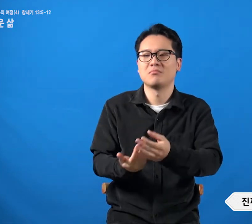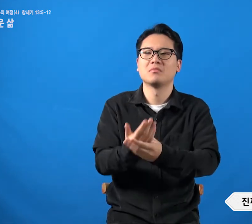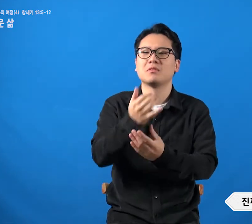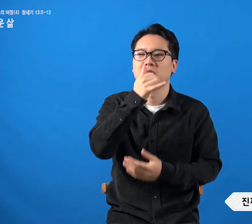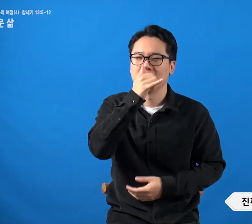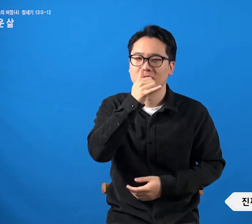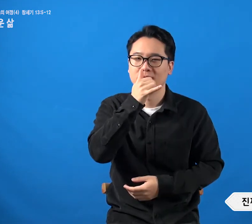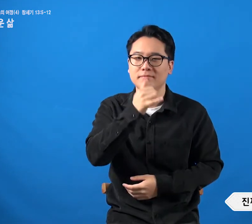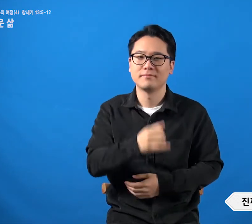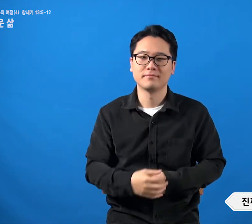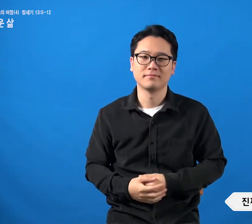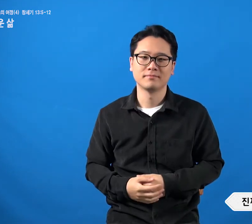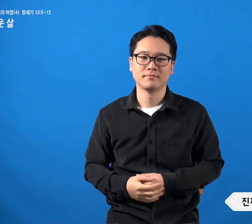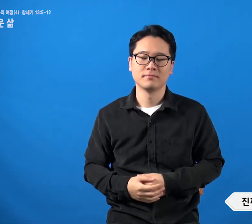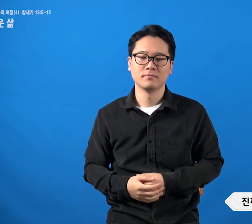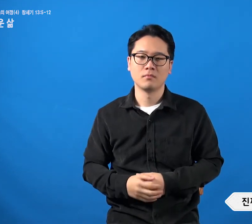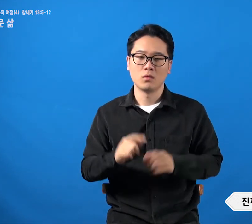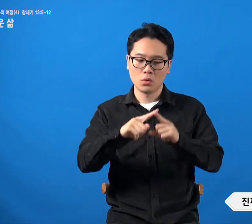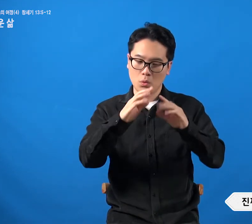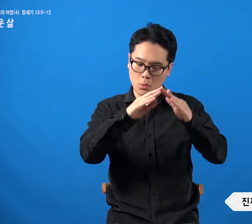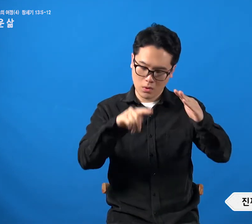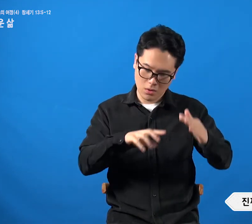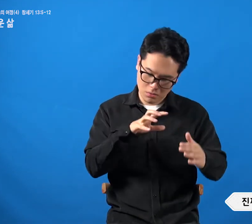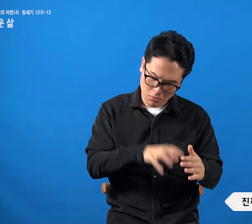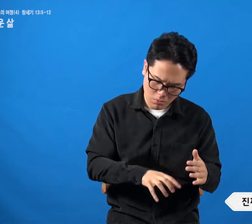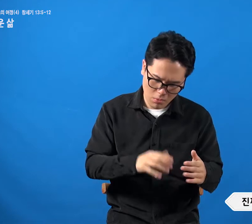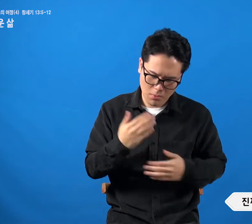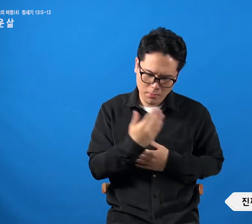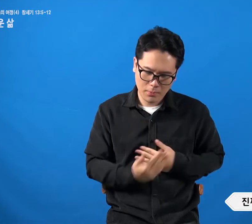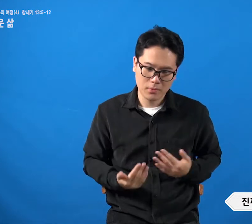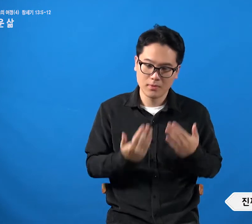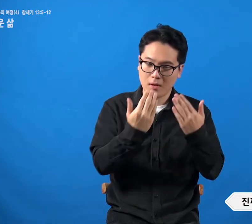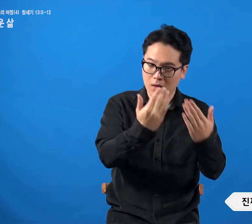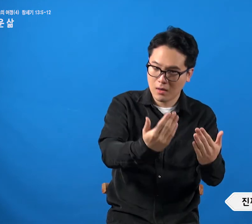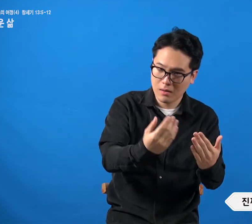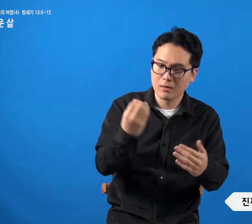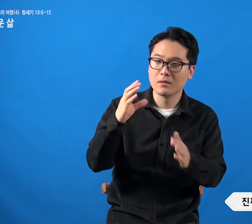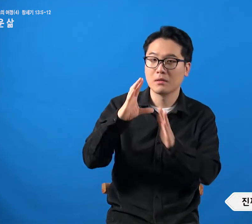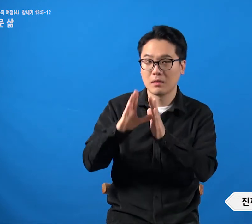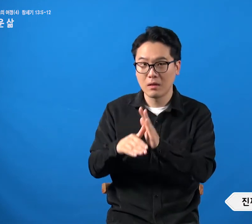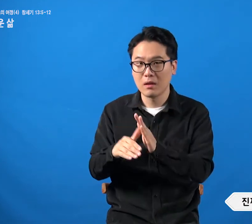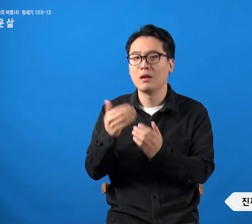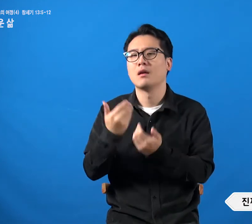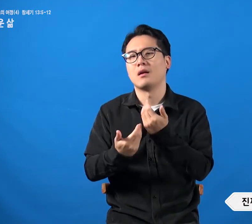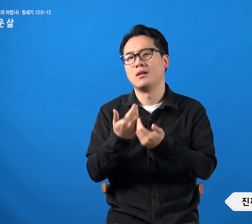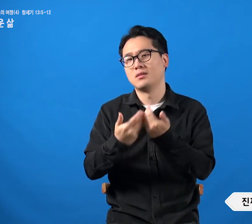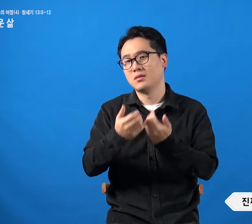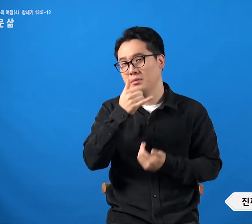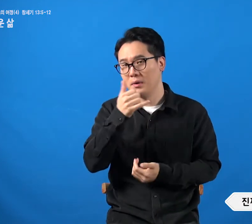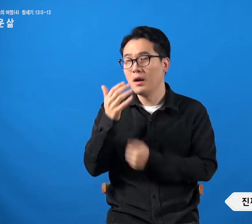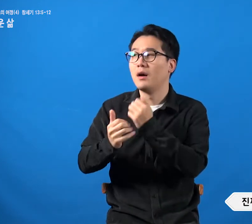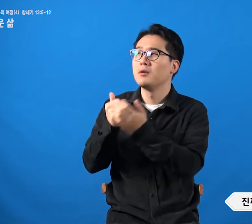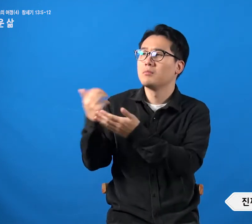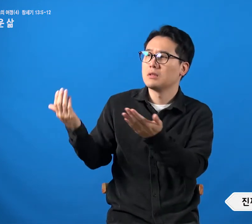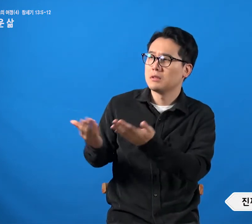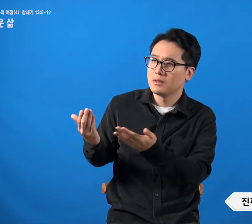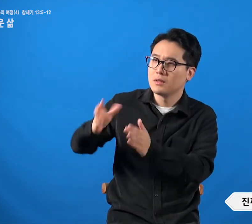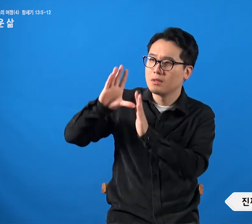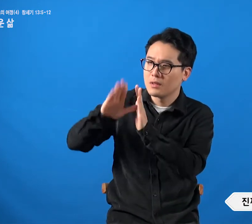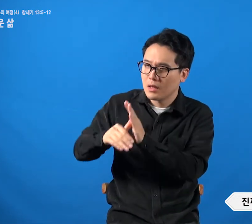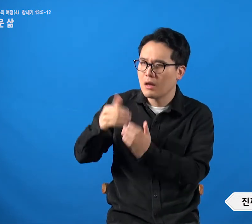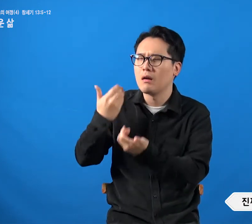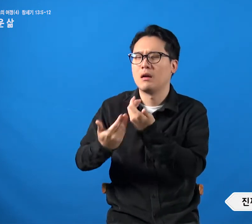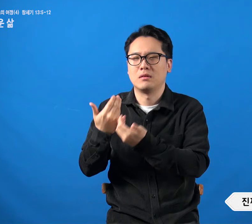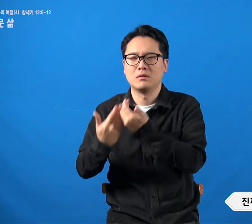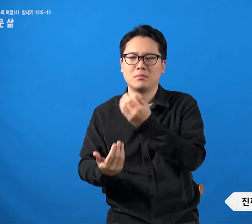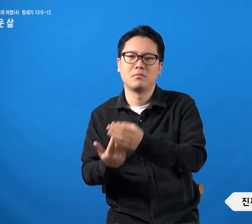우리는 생각합니다. 교회에서 봉사를 하면서도 갈등이 있습니다. 하나님의 일을 하면서도 갈등 가운데